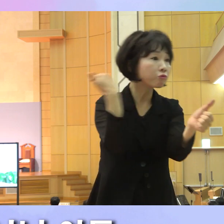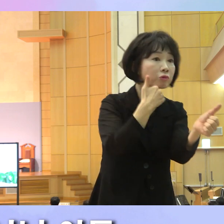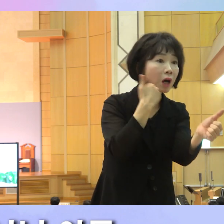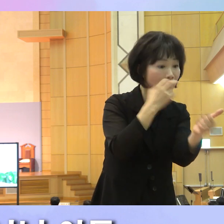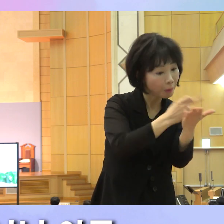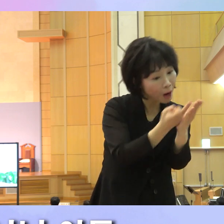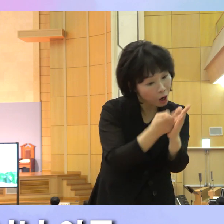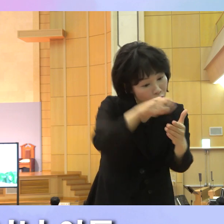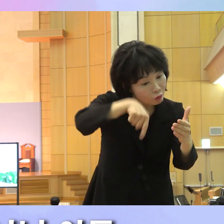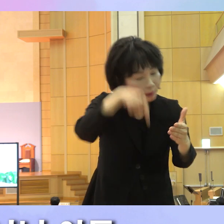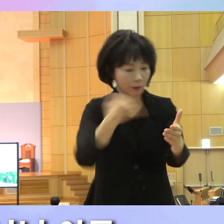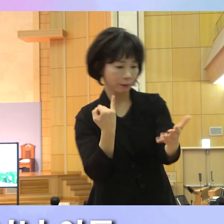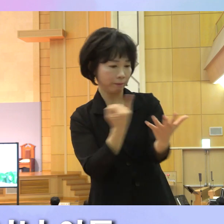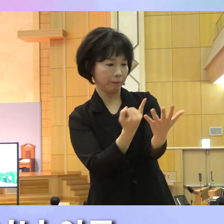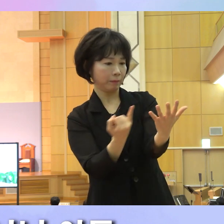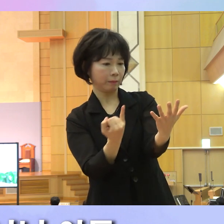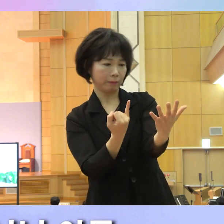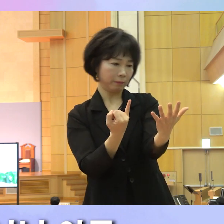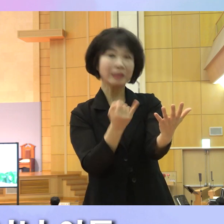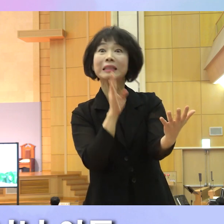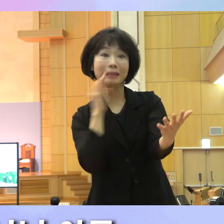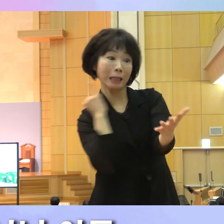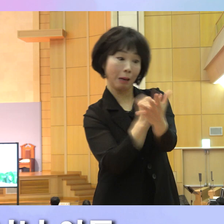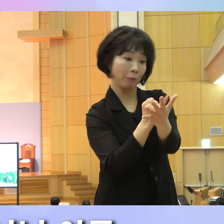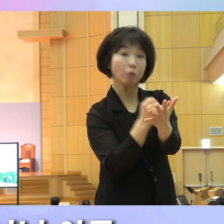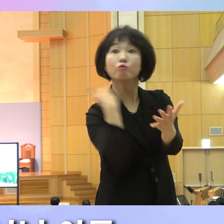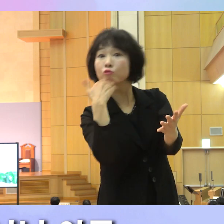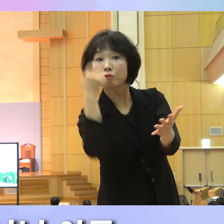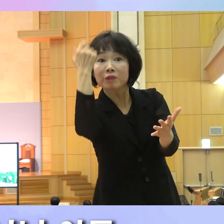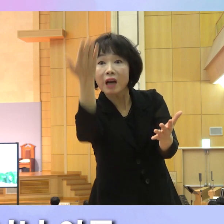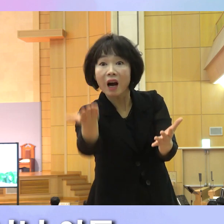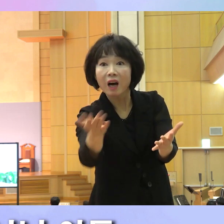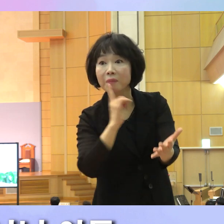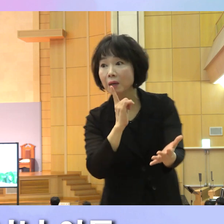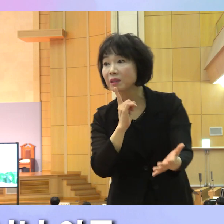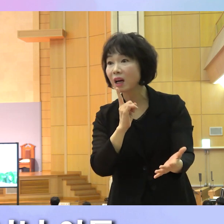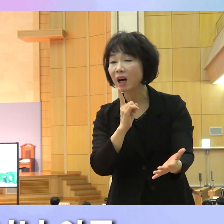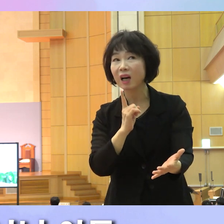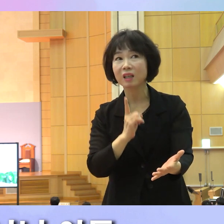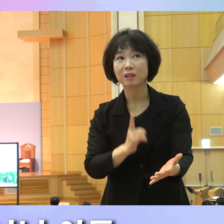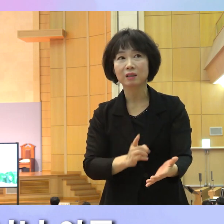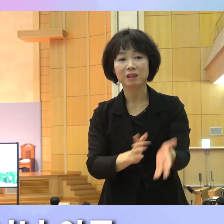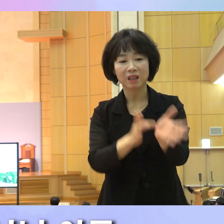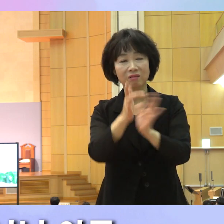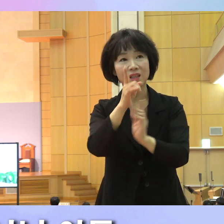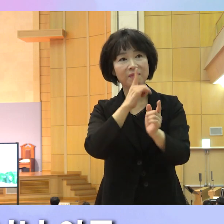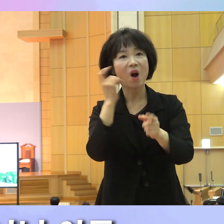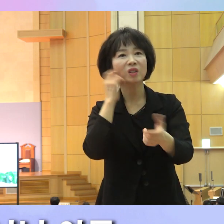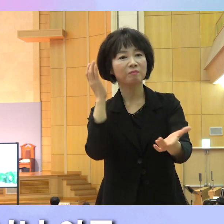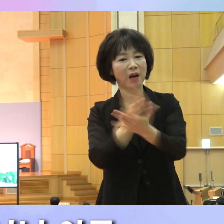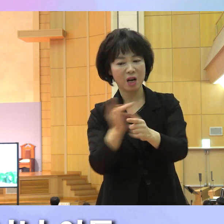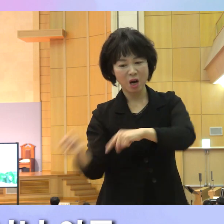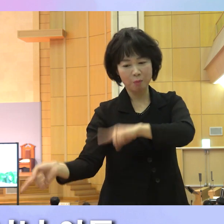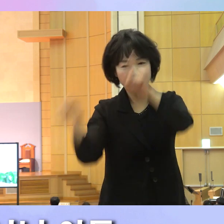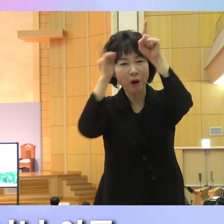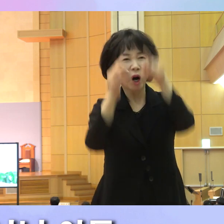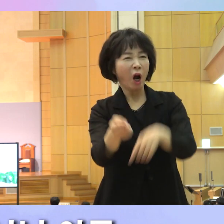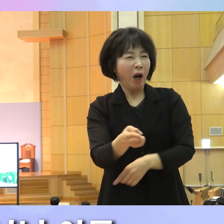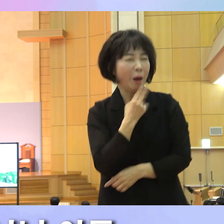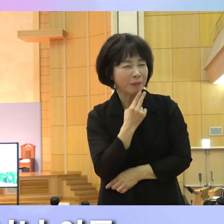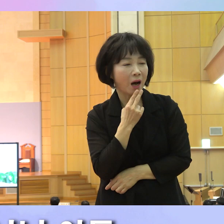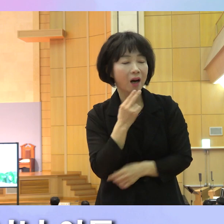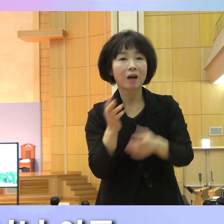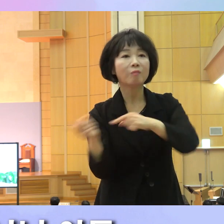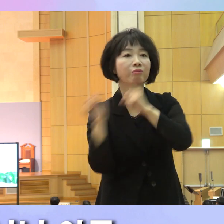있느냐? 이게 말도 안 되지 않느냐? 라는 논리로다가 죽은 자의 부활을